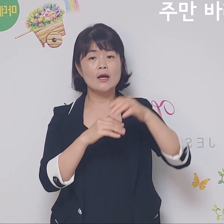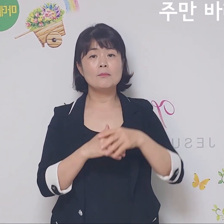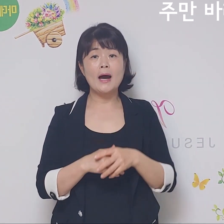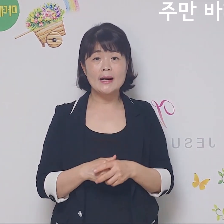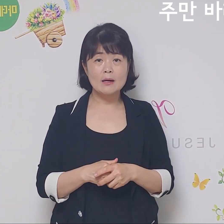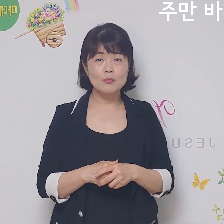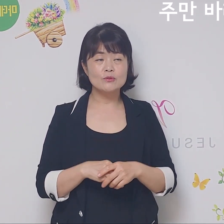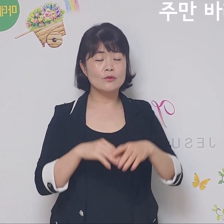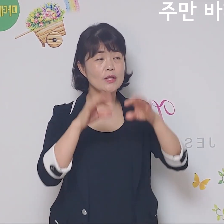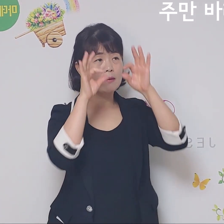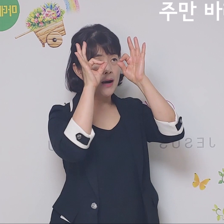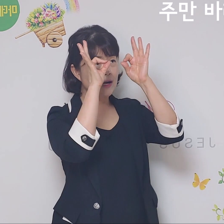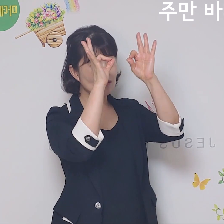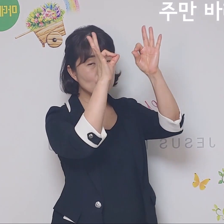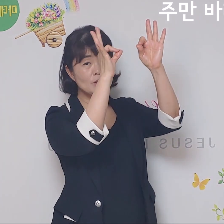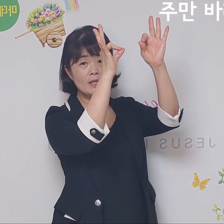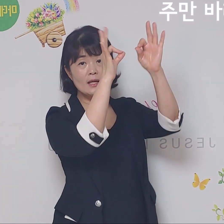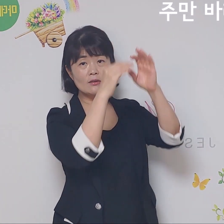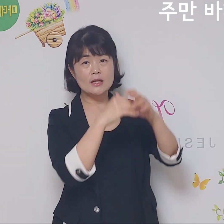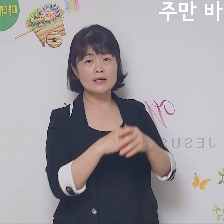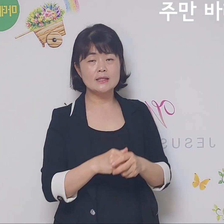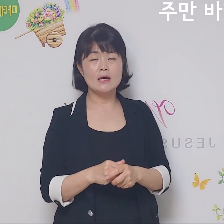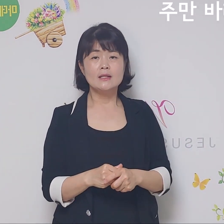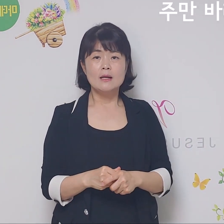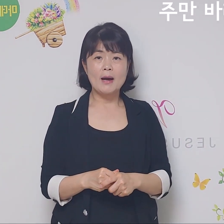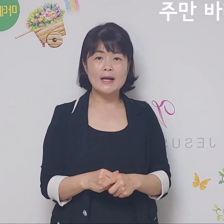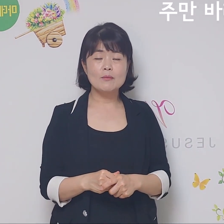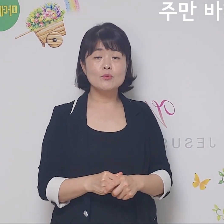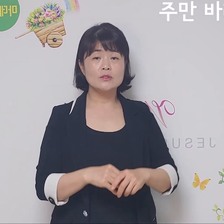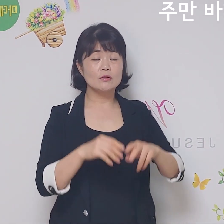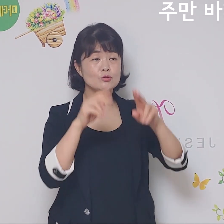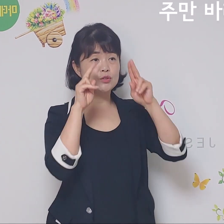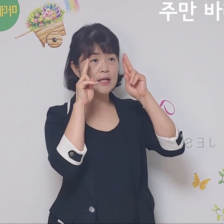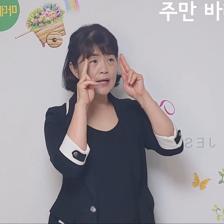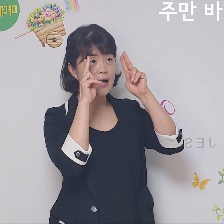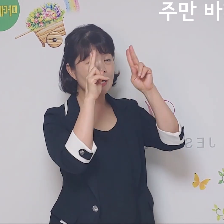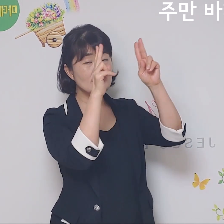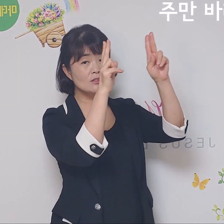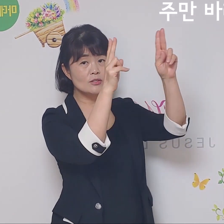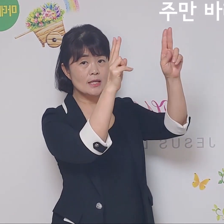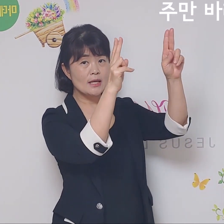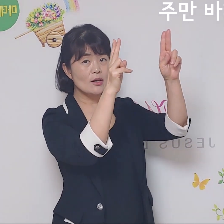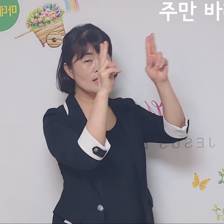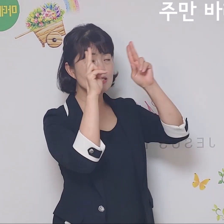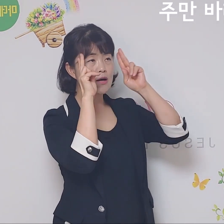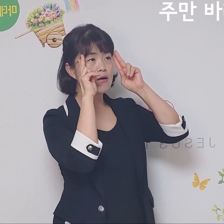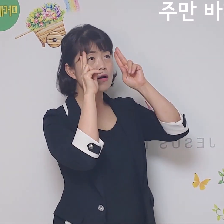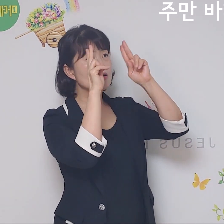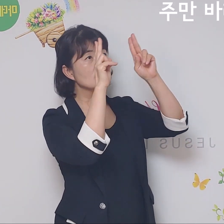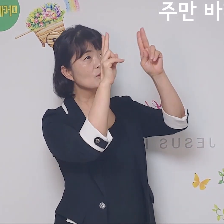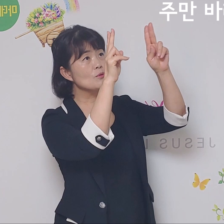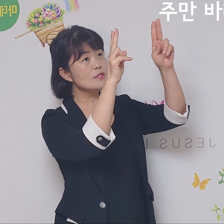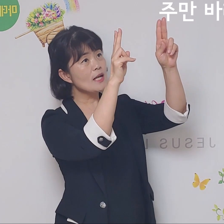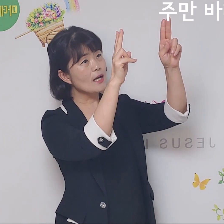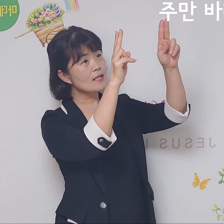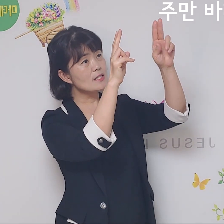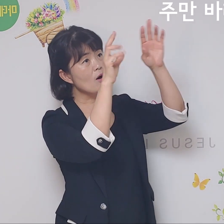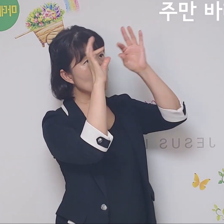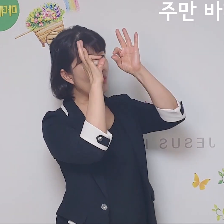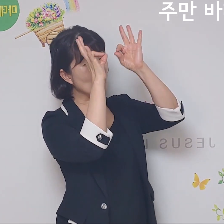해요? 바라보는 건데 바라봅니다 이렇게 하는데 바라보는 거는 우리가 향하는 거잖아요. 향해서 그곳을 향해서